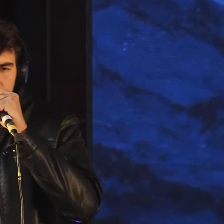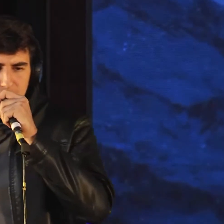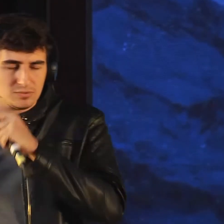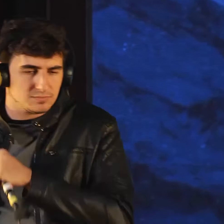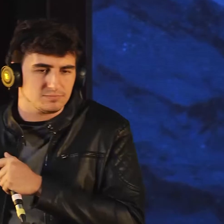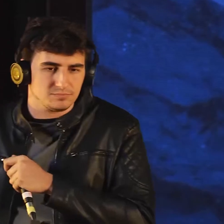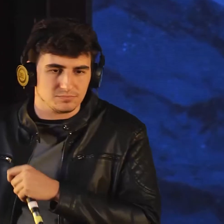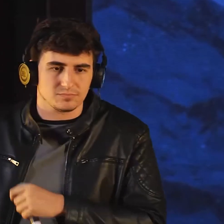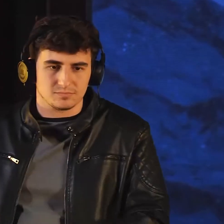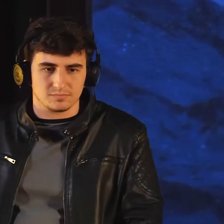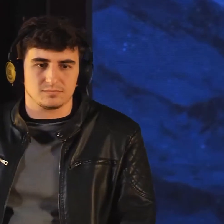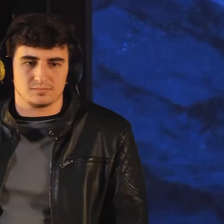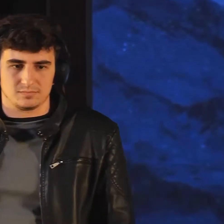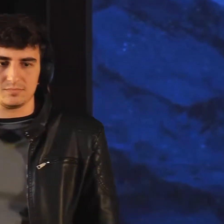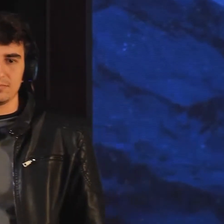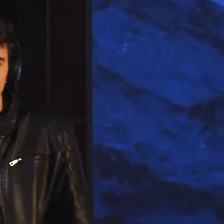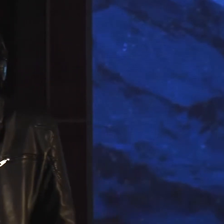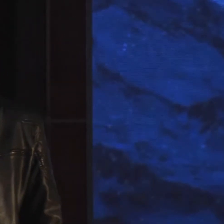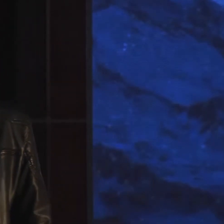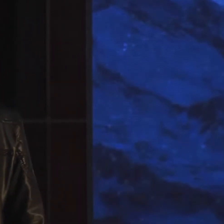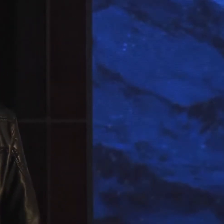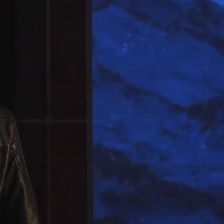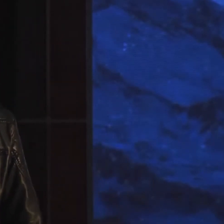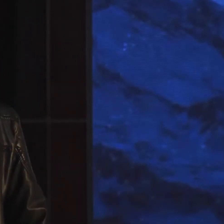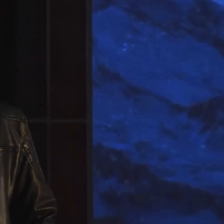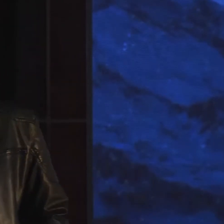Jesus, basta apenas